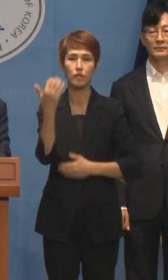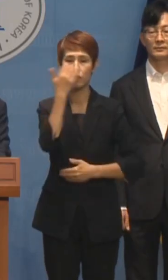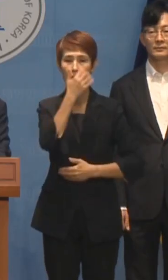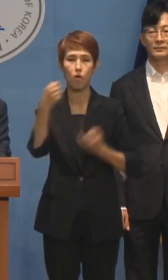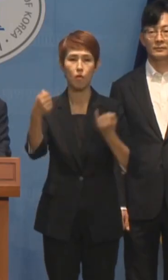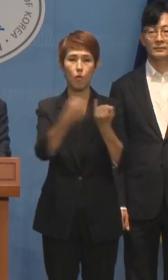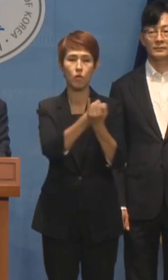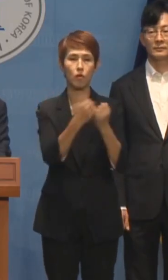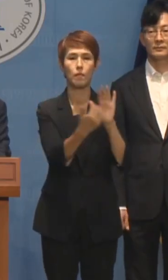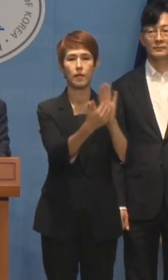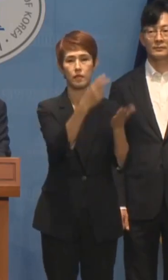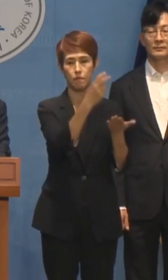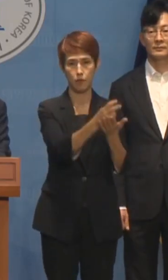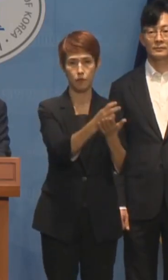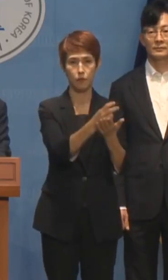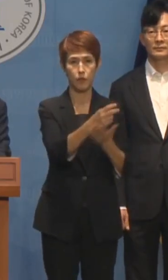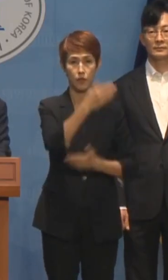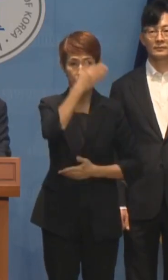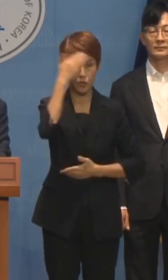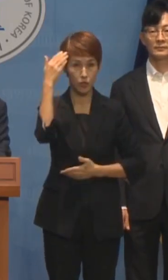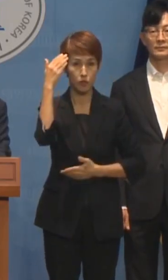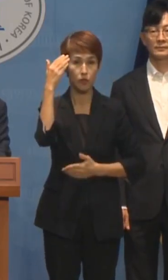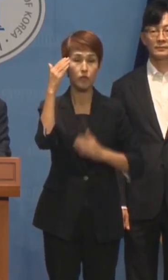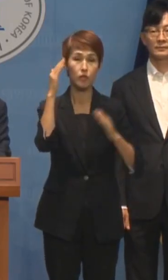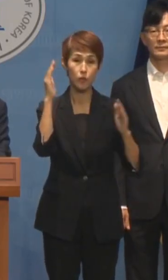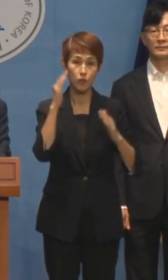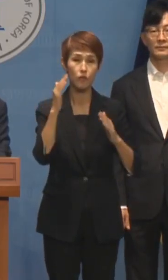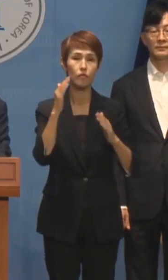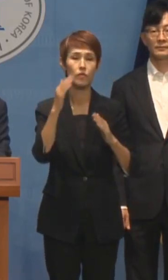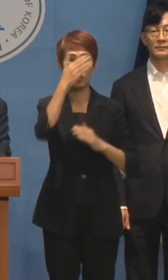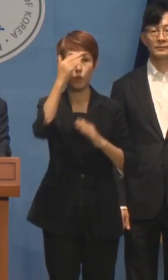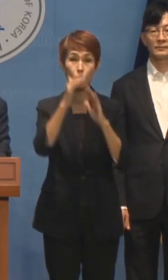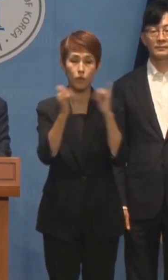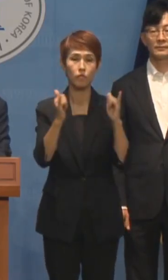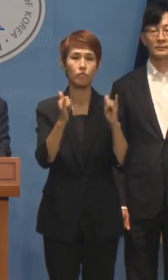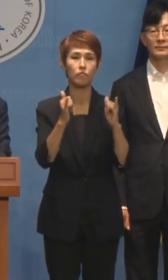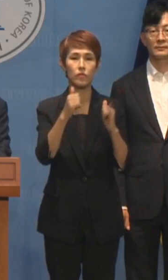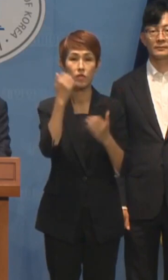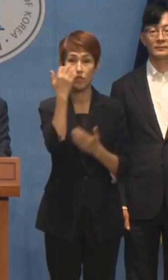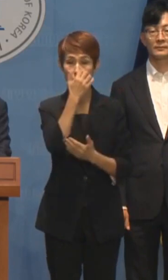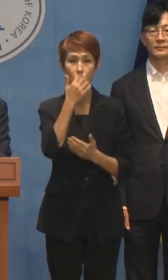성폭력방지법과 청소년 성보호법을 통과시켰습니다.